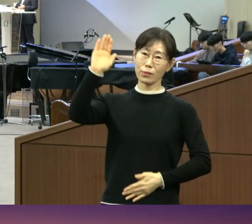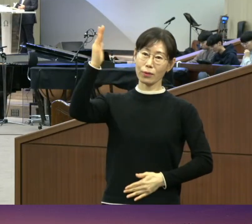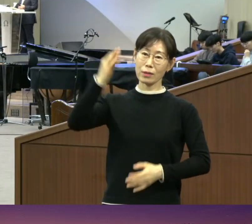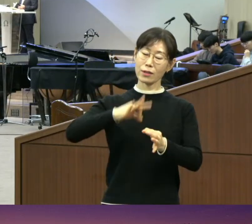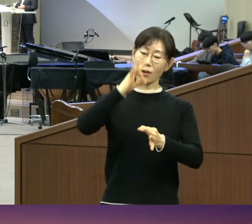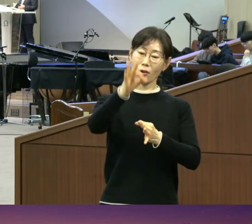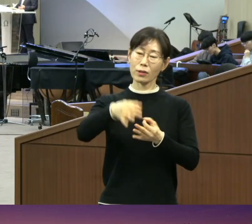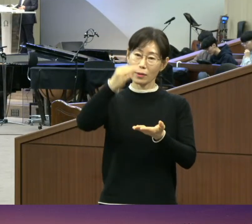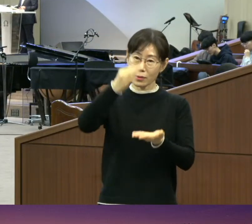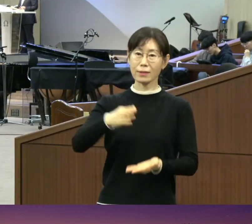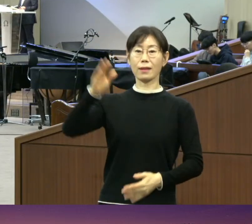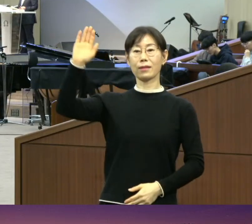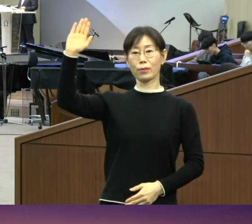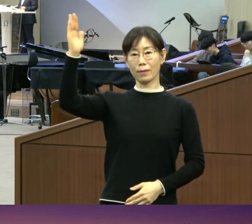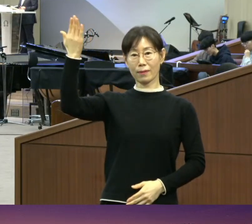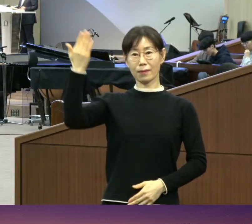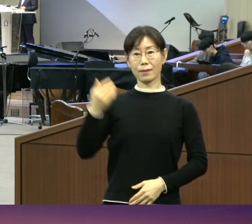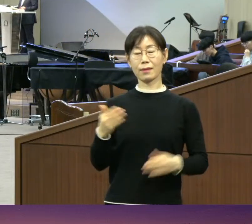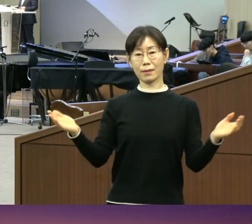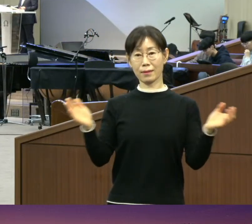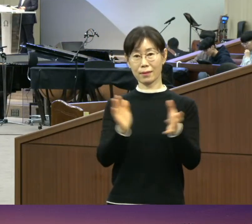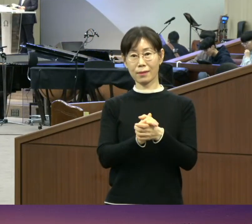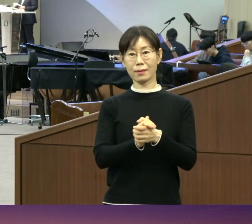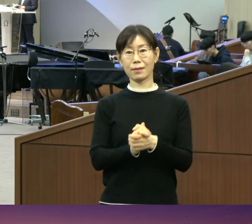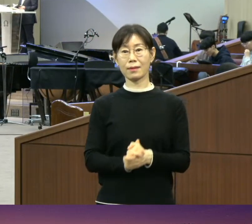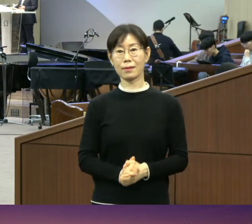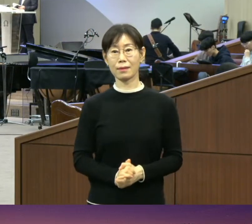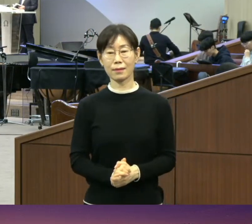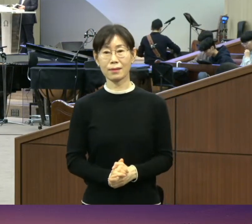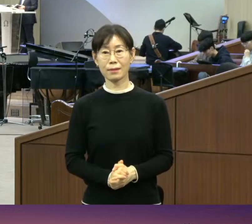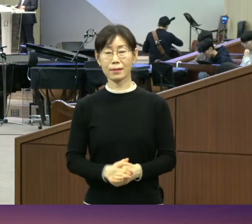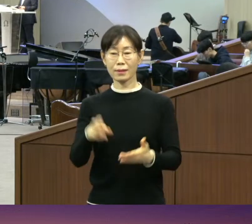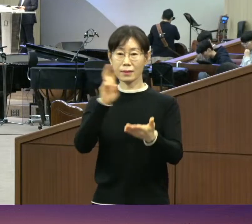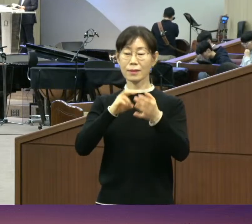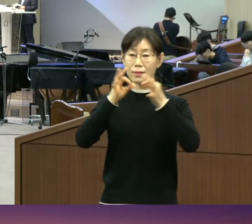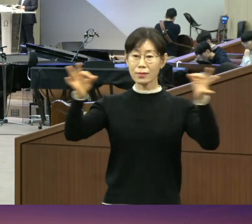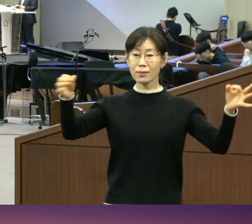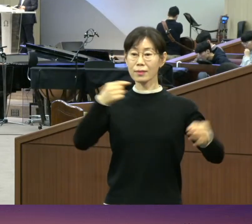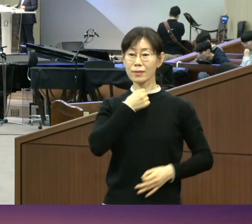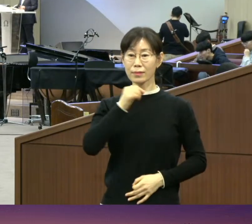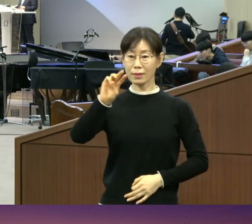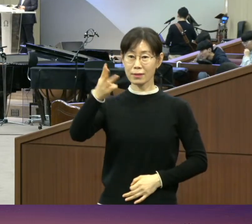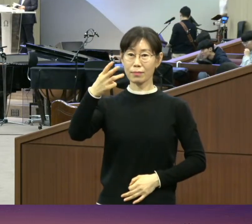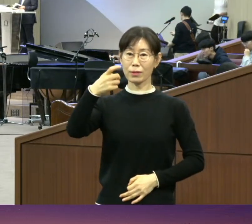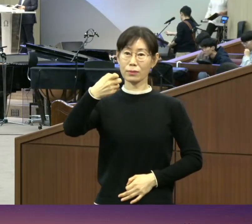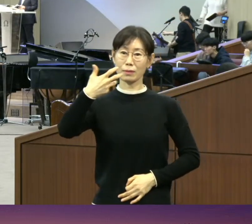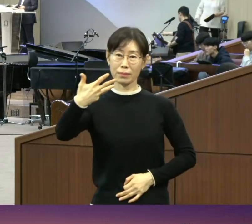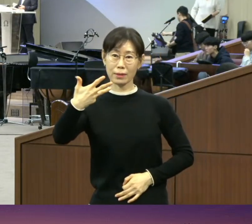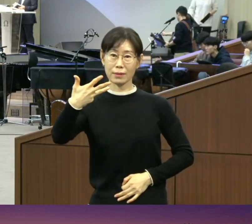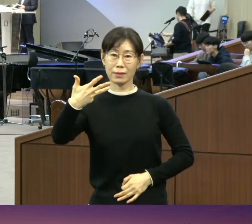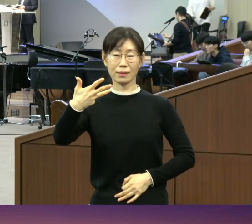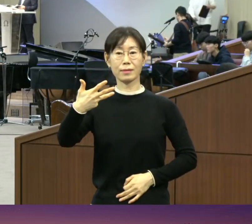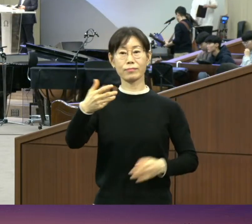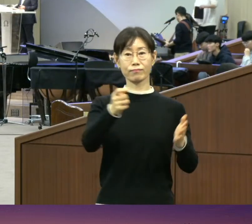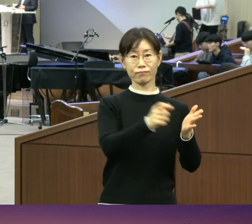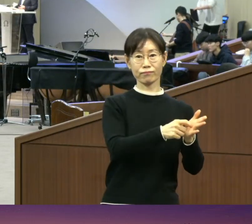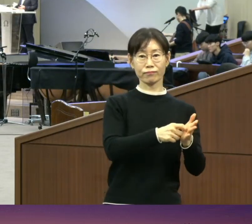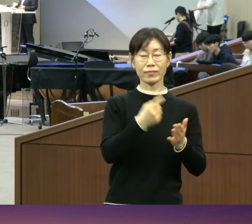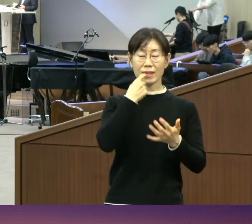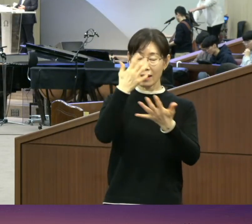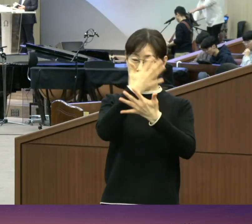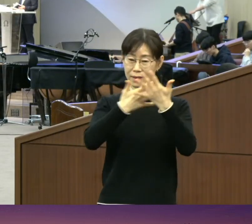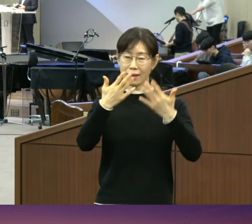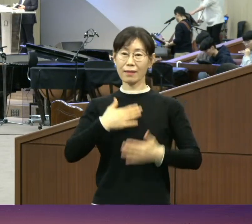영원한 분깃이시라. 아멘. 우리 찬양 하겠습니다. 368장 안개가 날